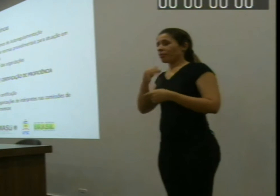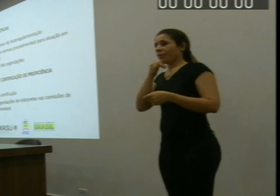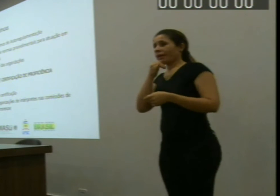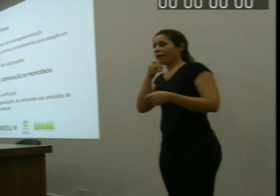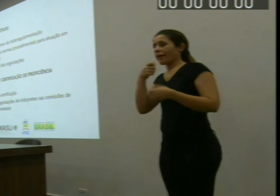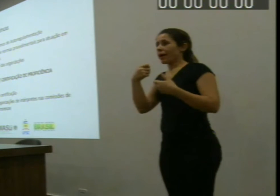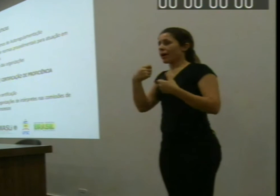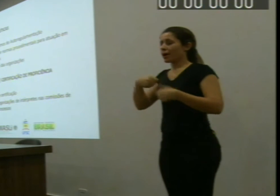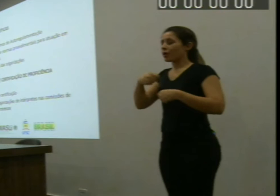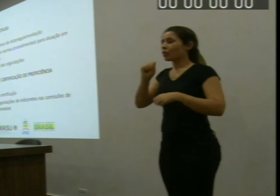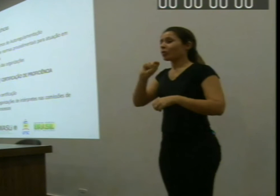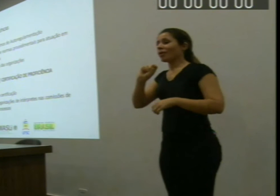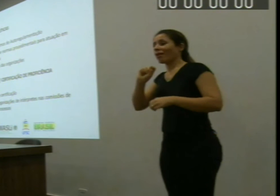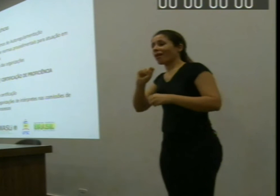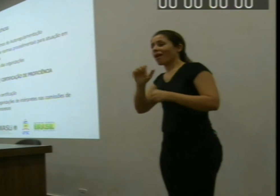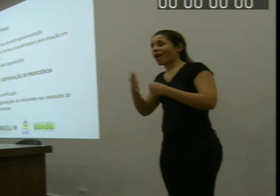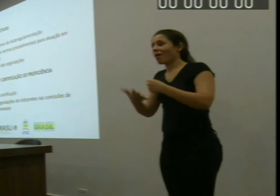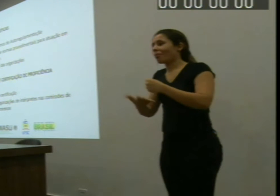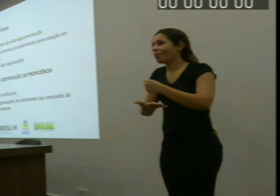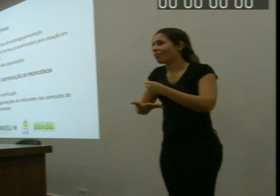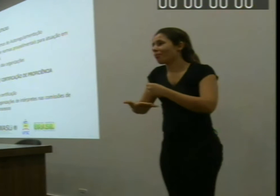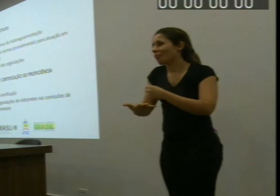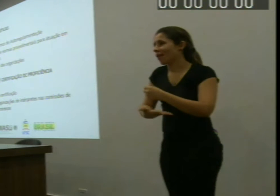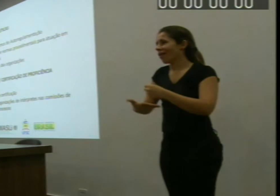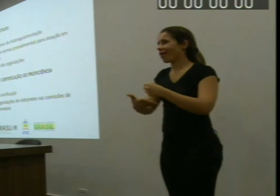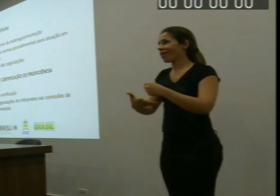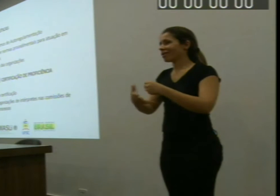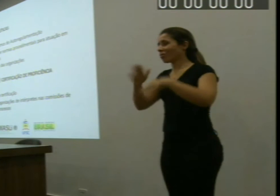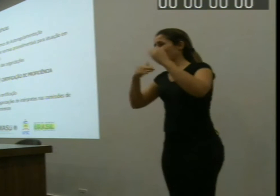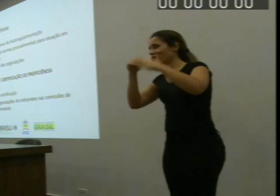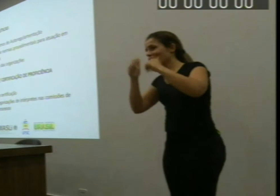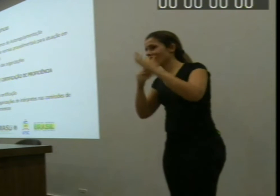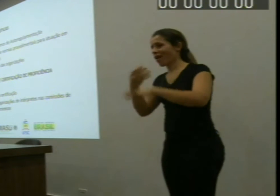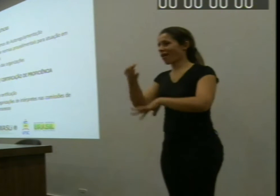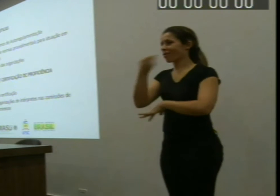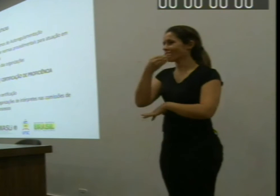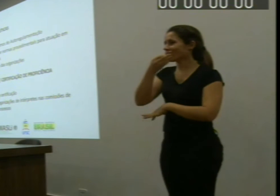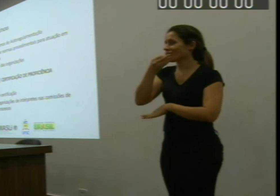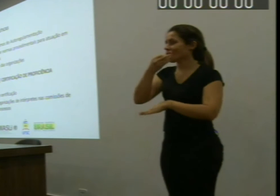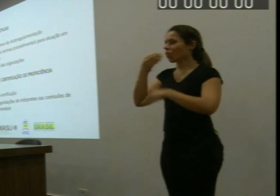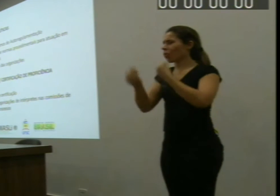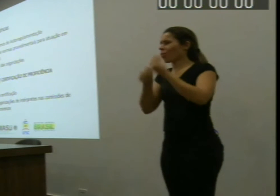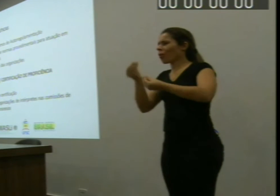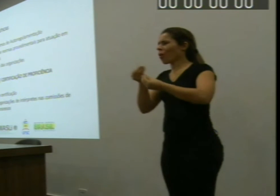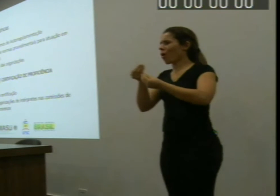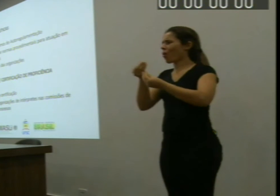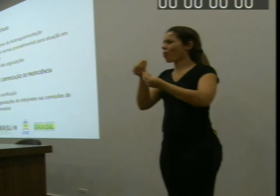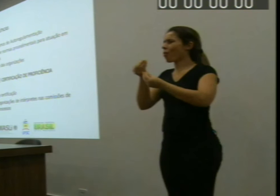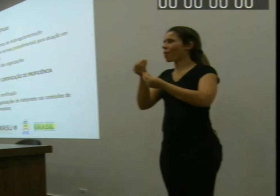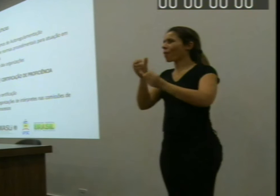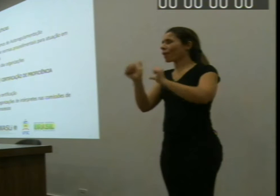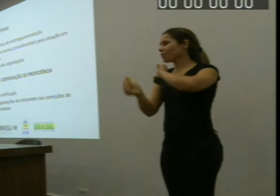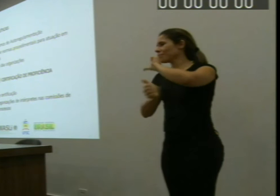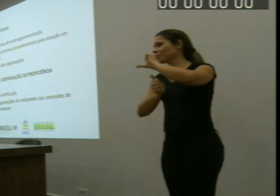experientes que estão há anos que vão lá e participam opinando nas mudanças como tem que ser avaliação não há né